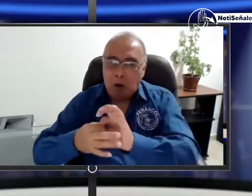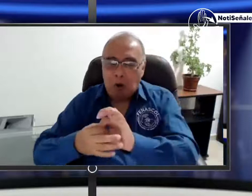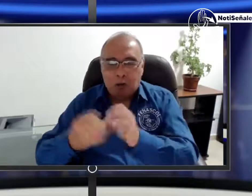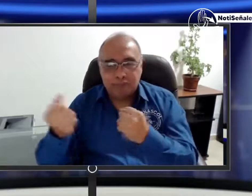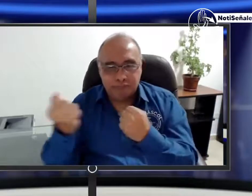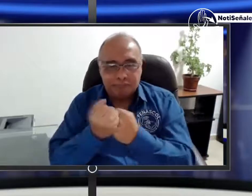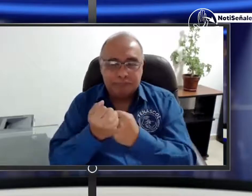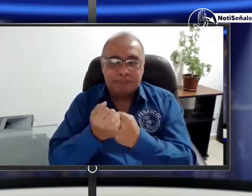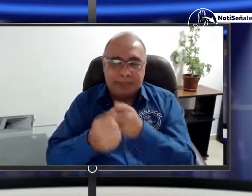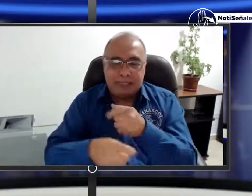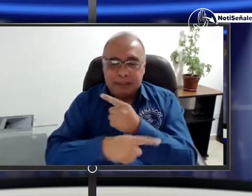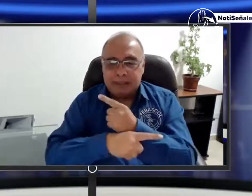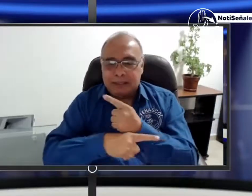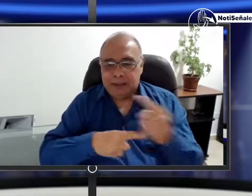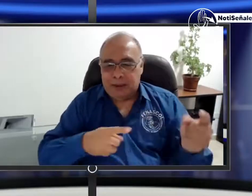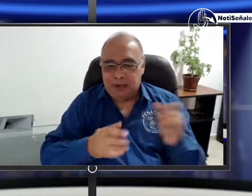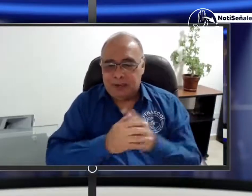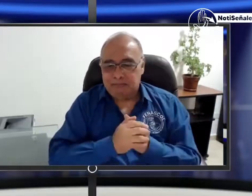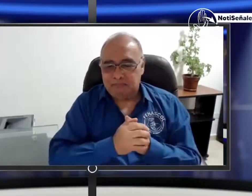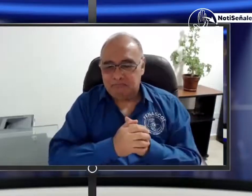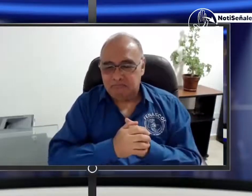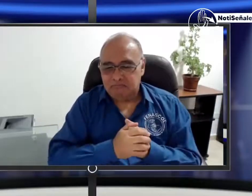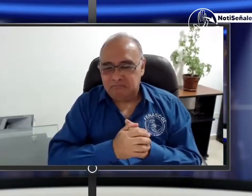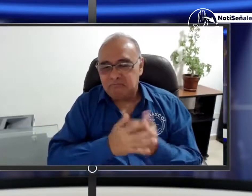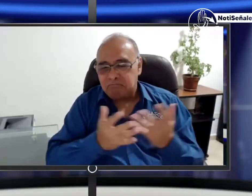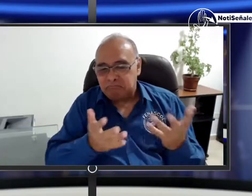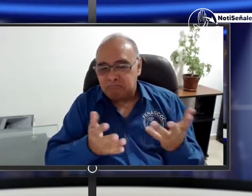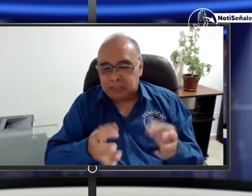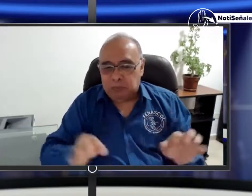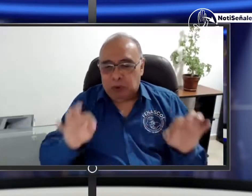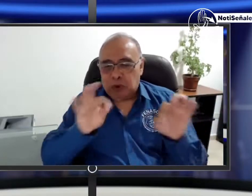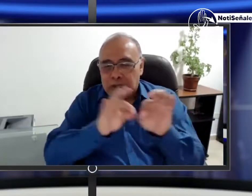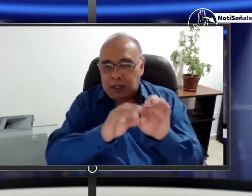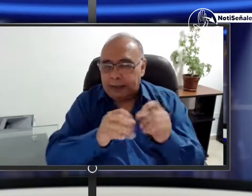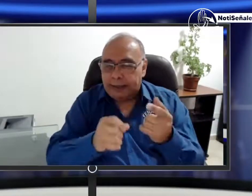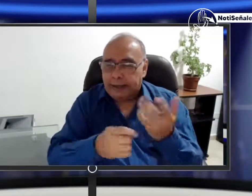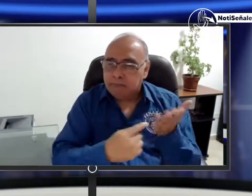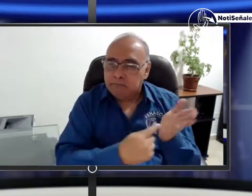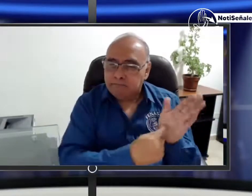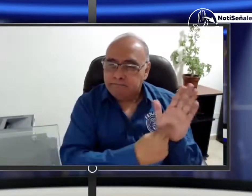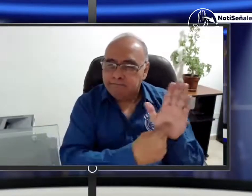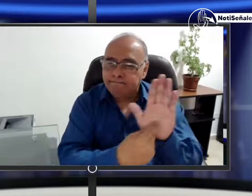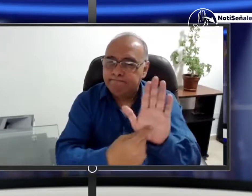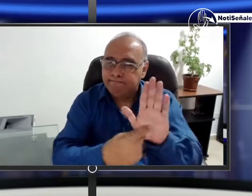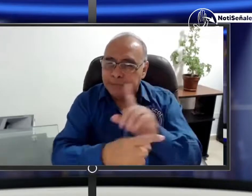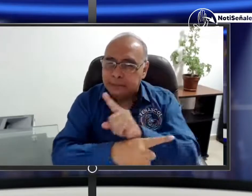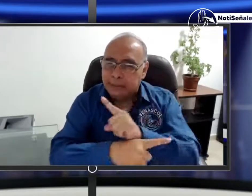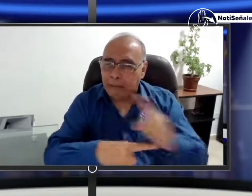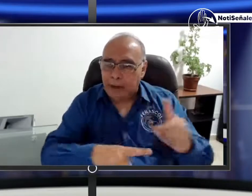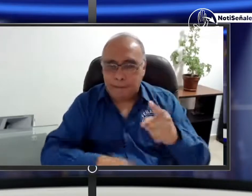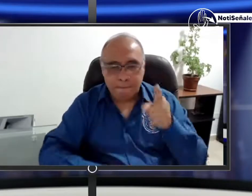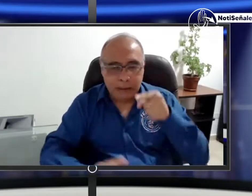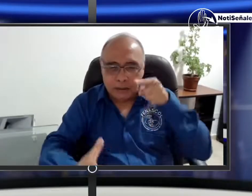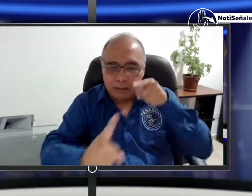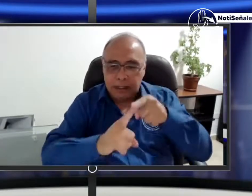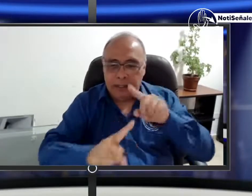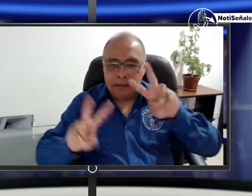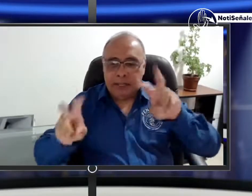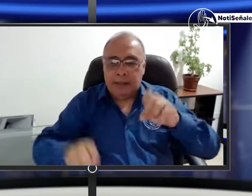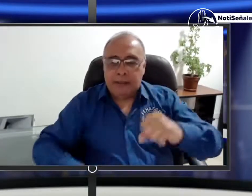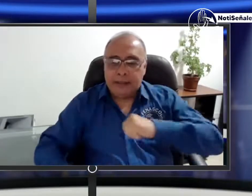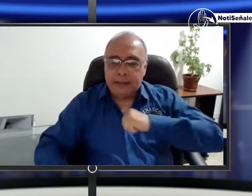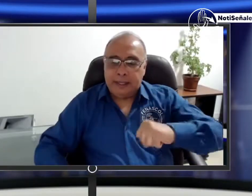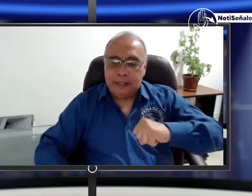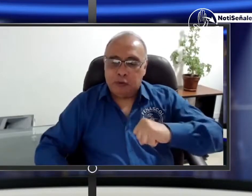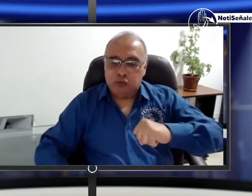universidades podemos aliarnos precisamente para celebrar en esta semana y como les